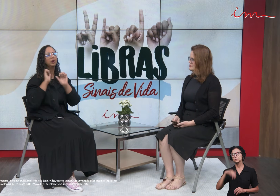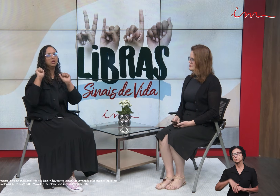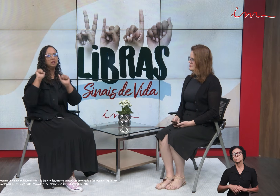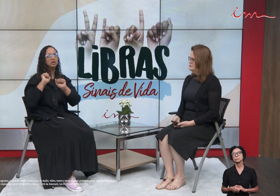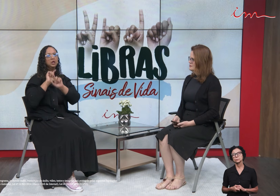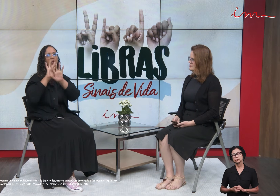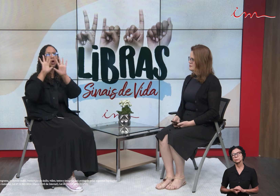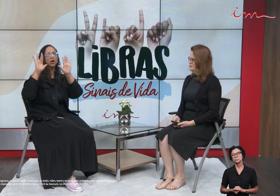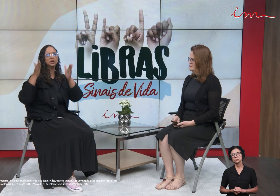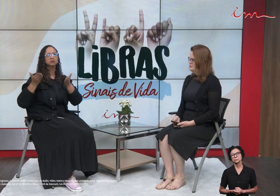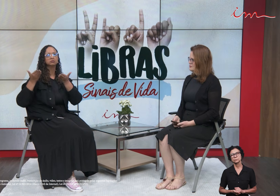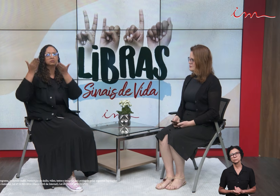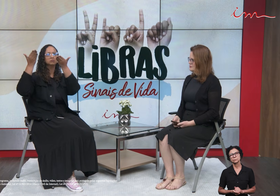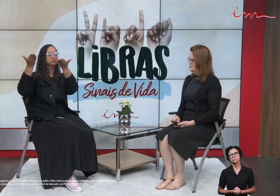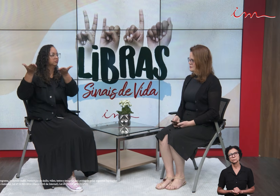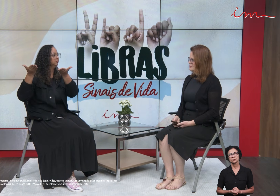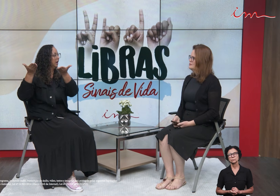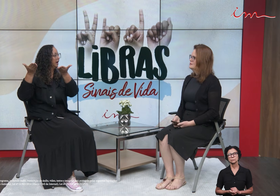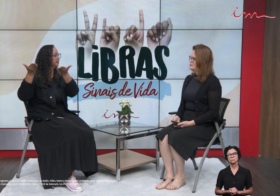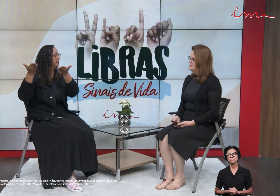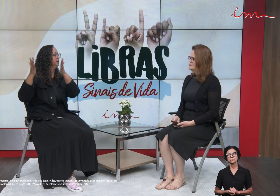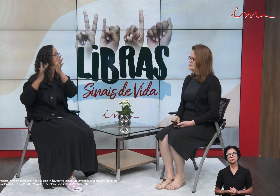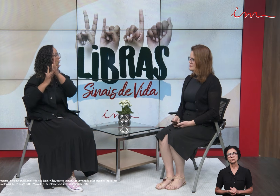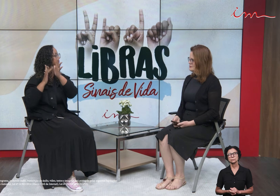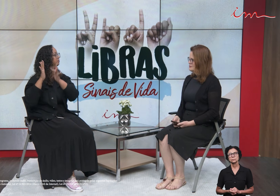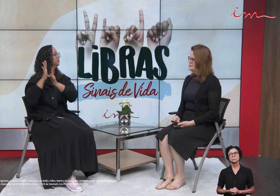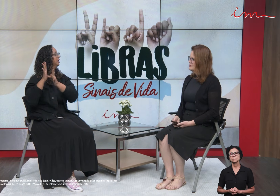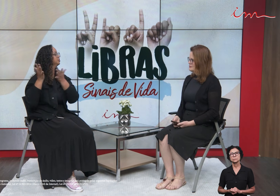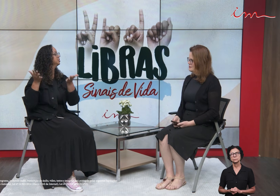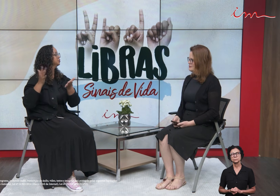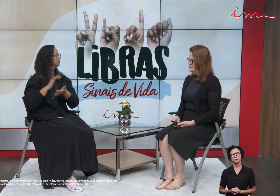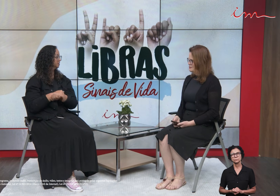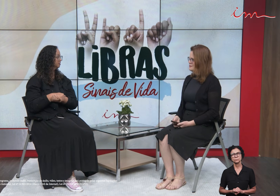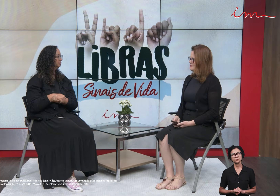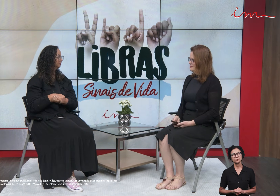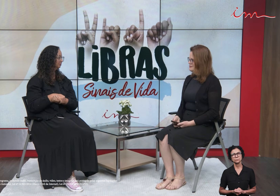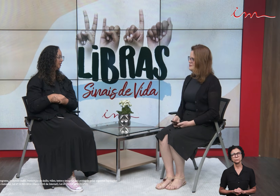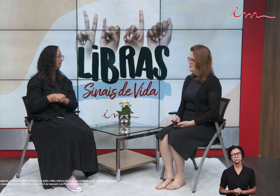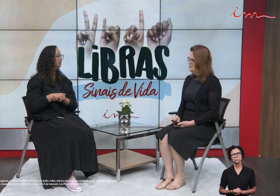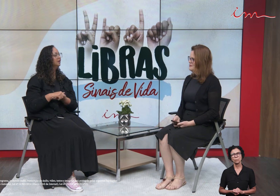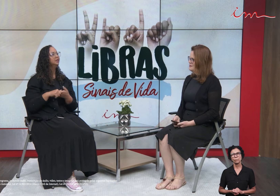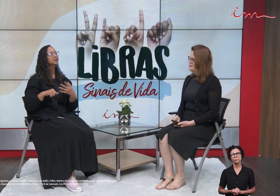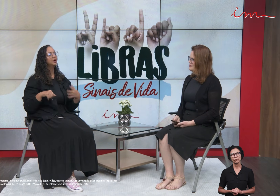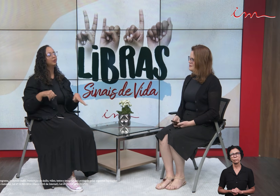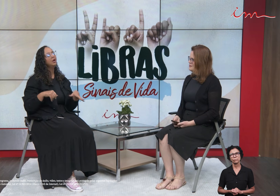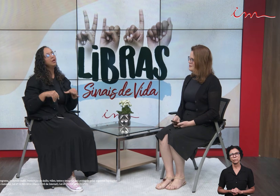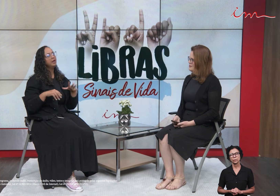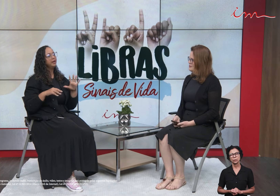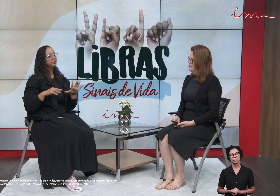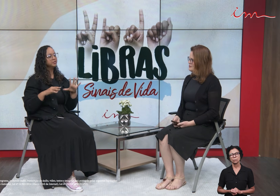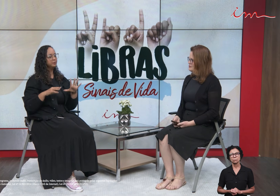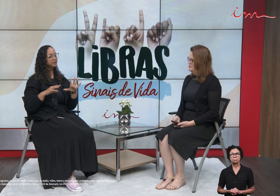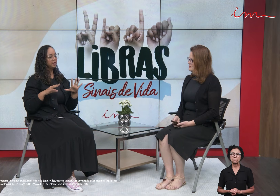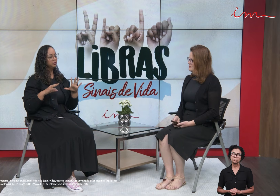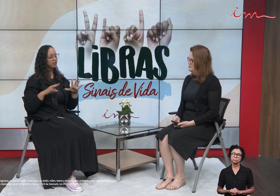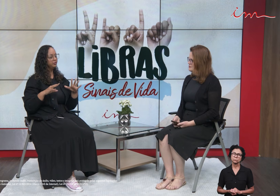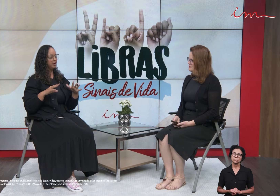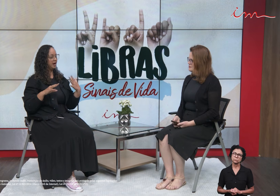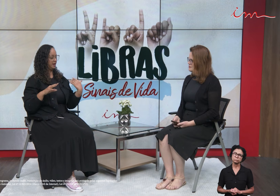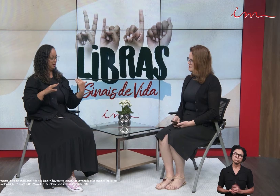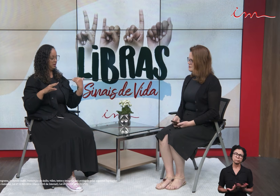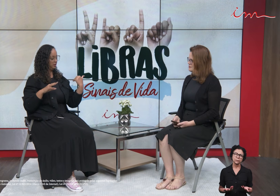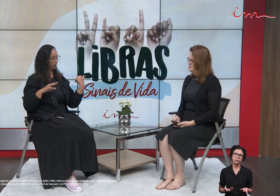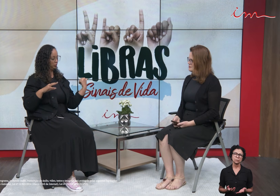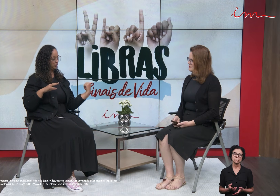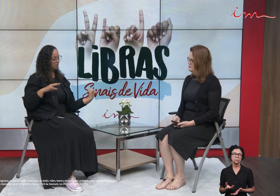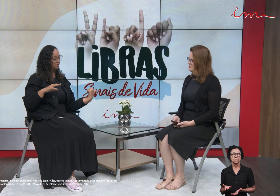louvor e glória a quem? A Jesus, né. Então, eu sempre tenho que ver: